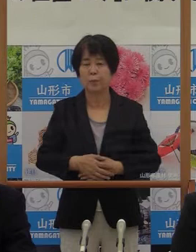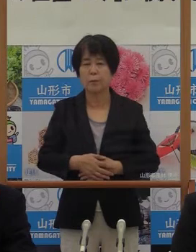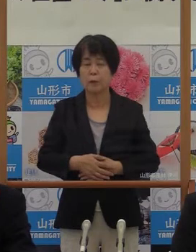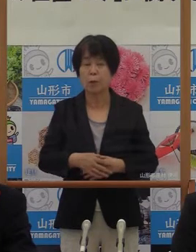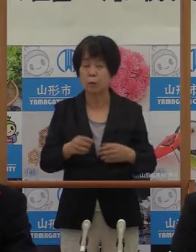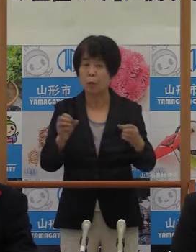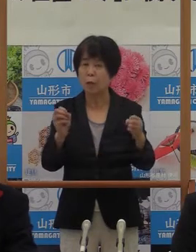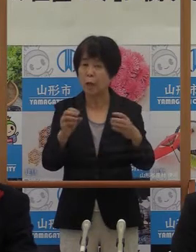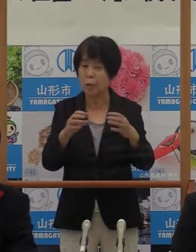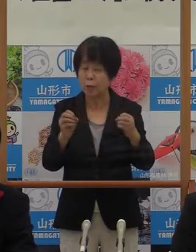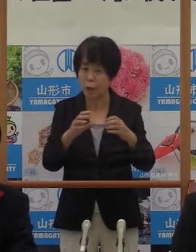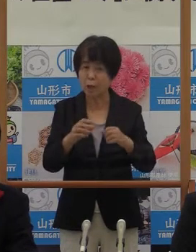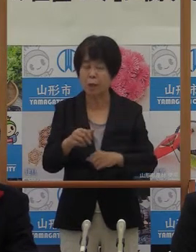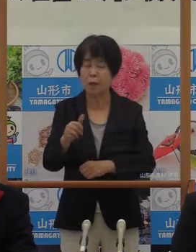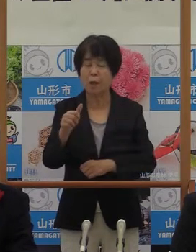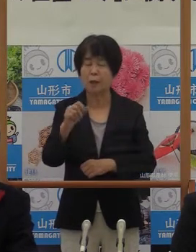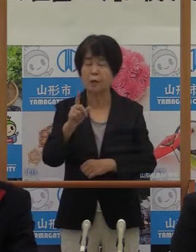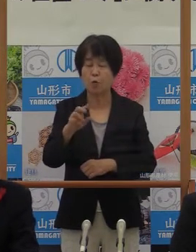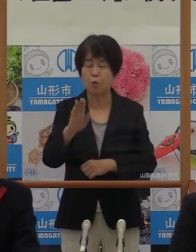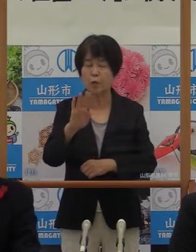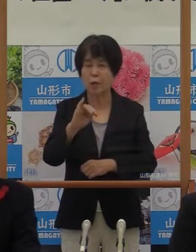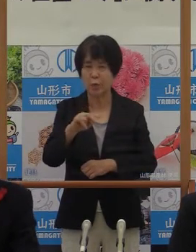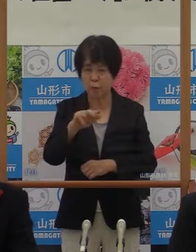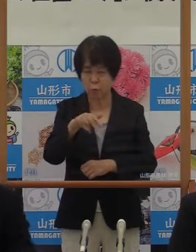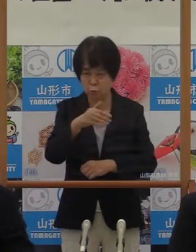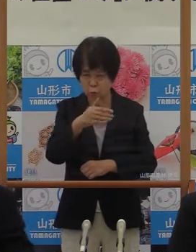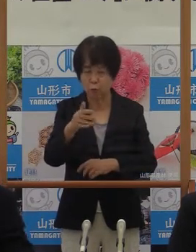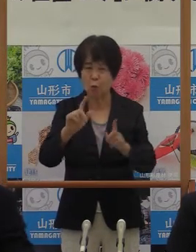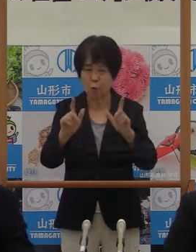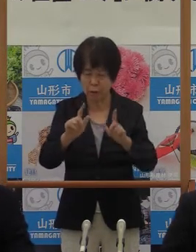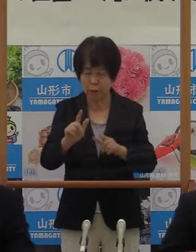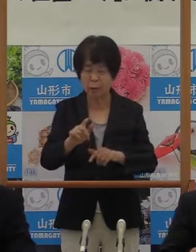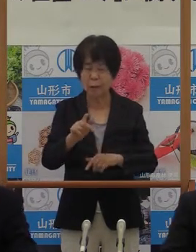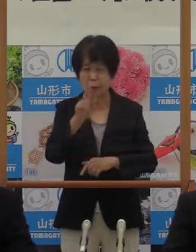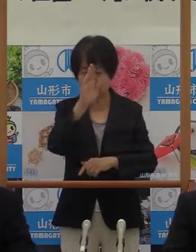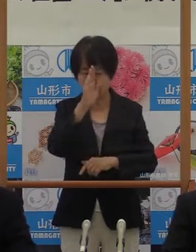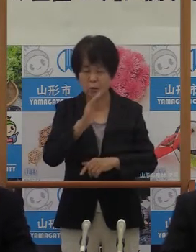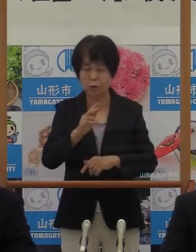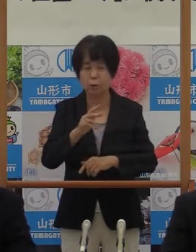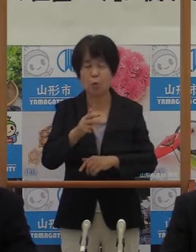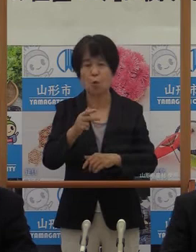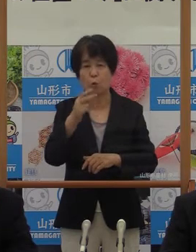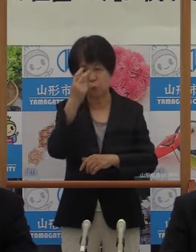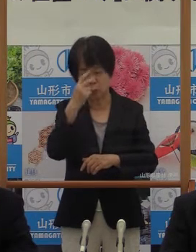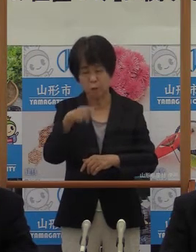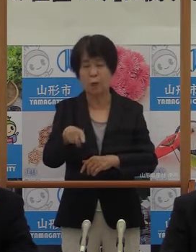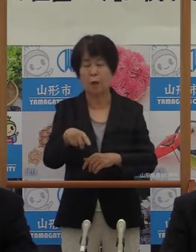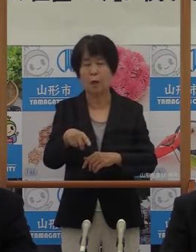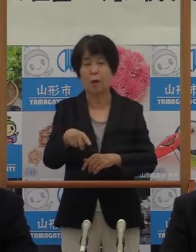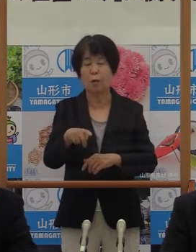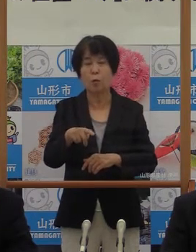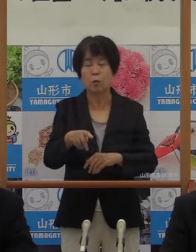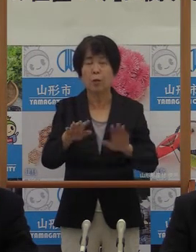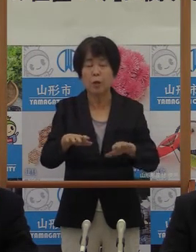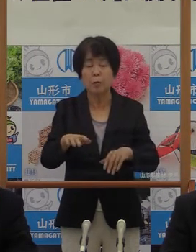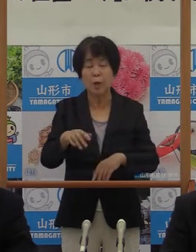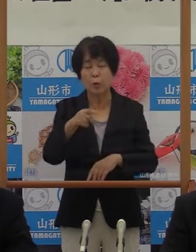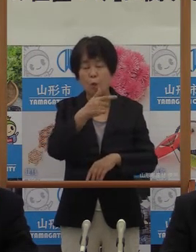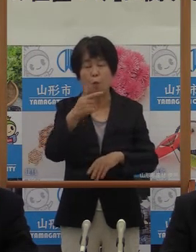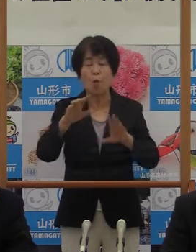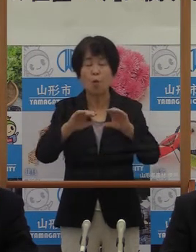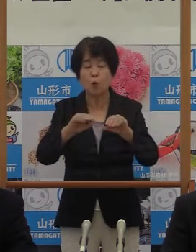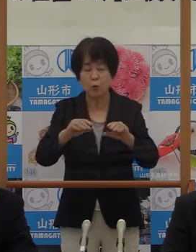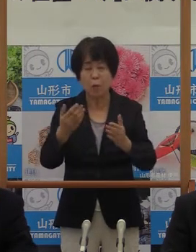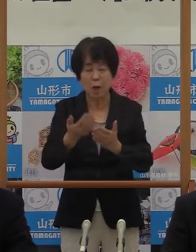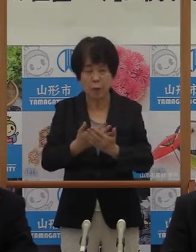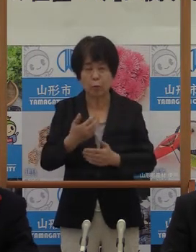対話ですね、サウンディング型市場調査ですが、これは今大沼後の再開発に